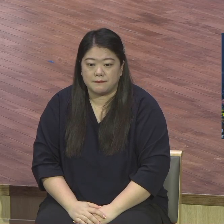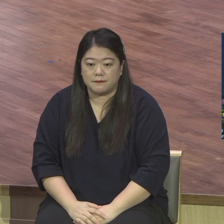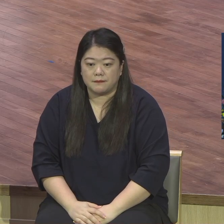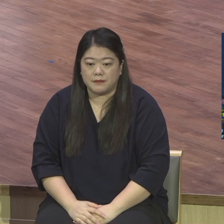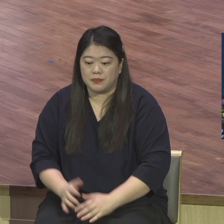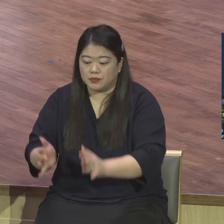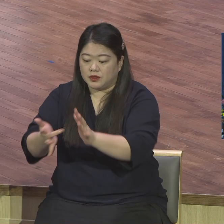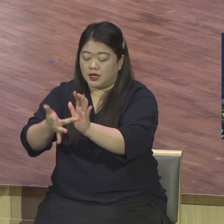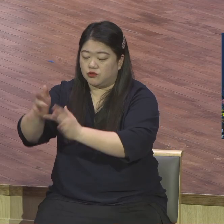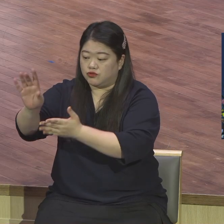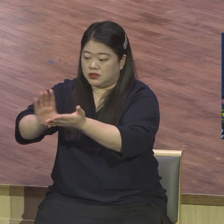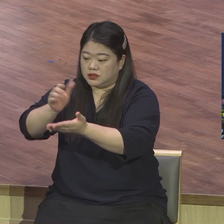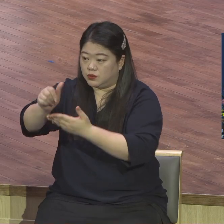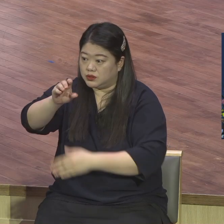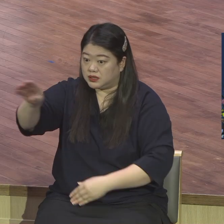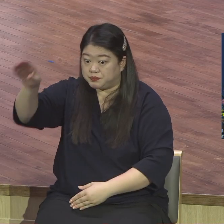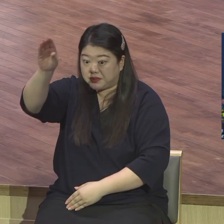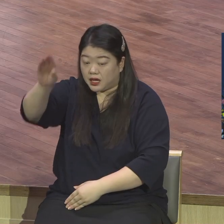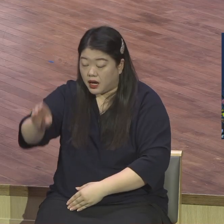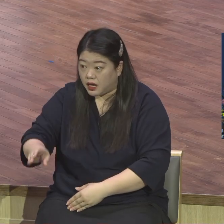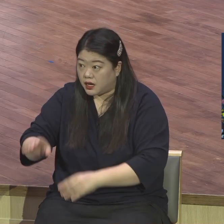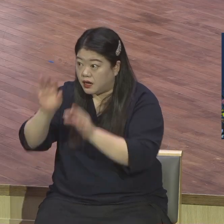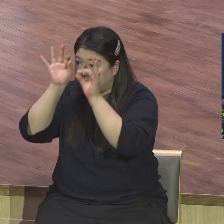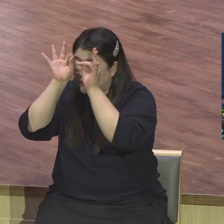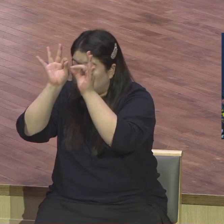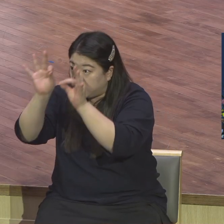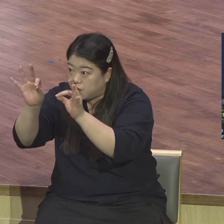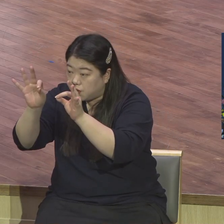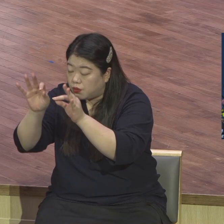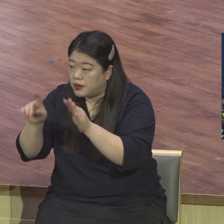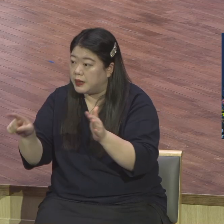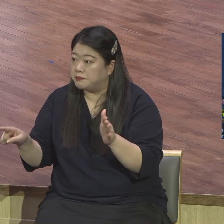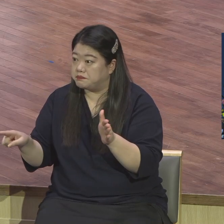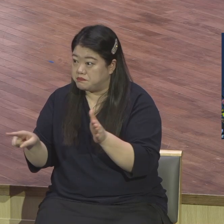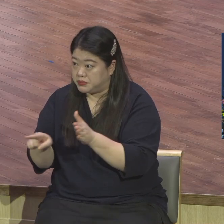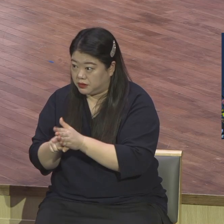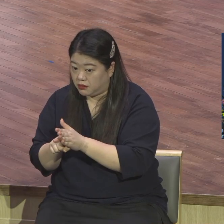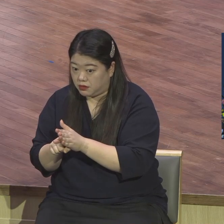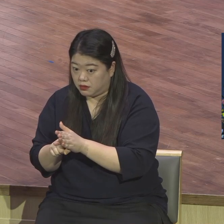그리스도의 십자가 속량을 통해서